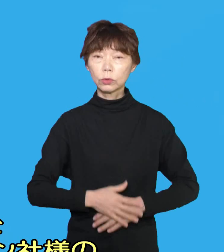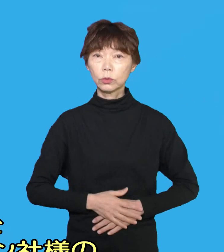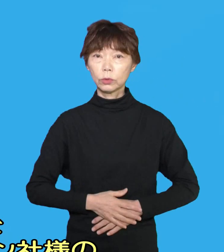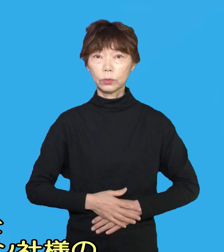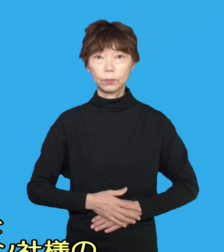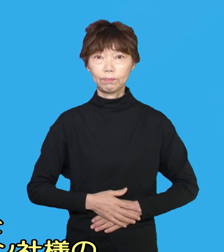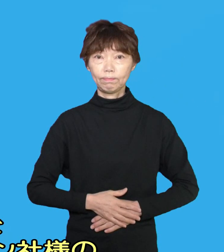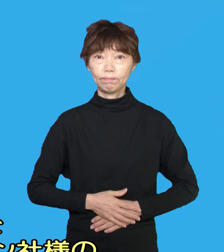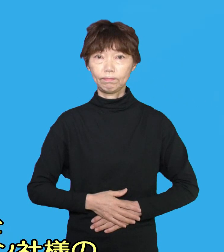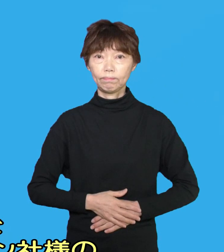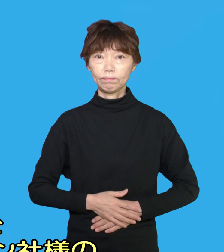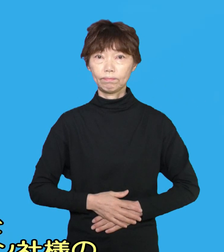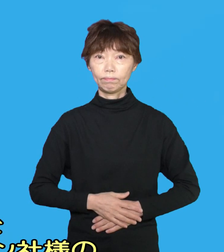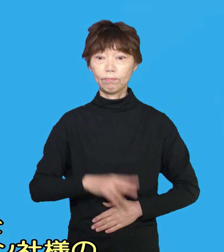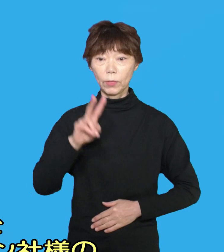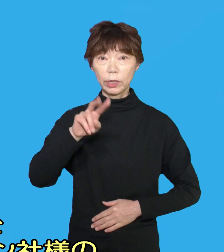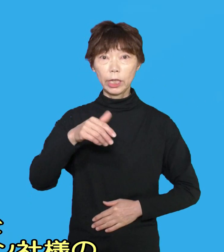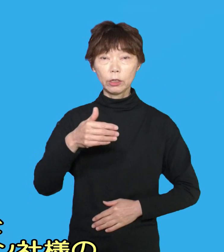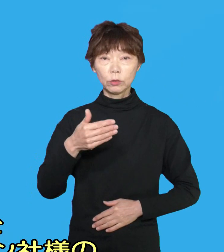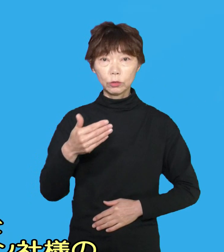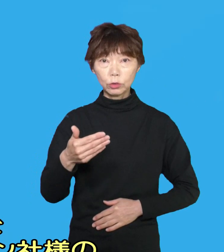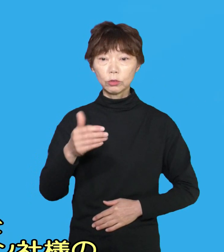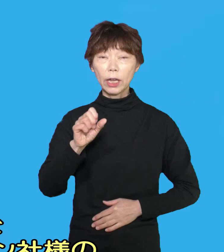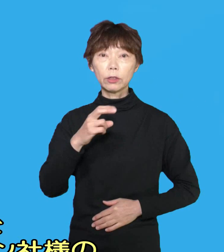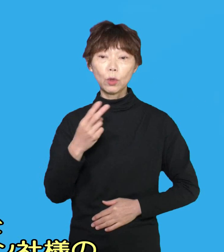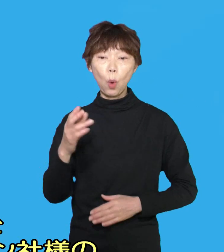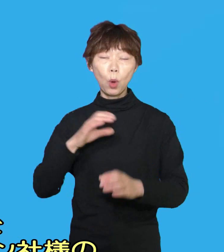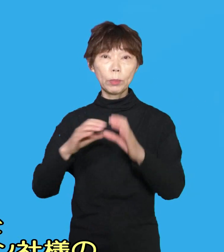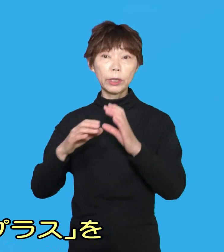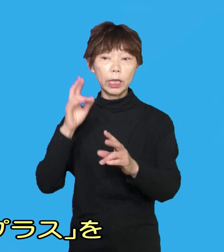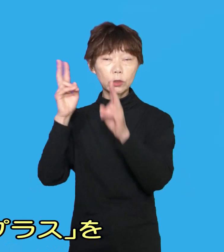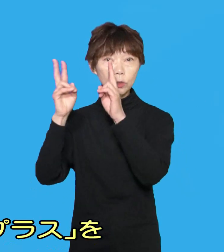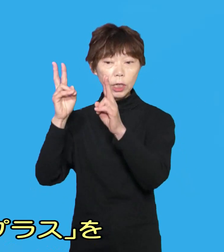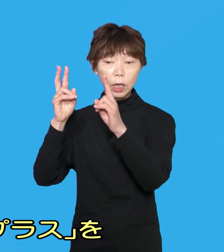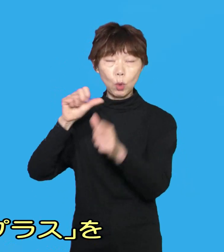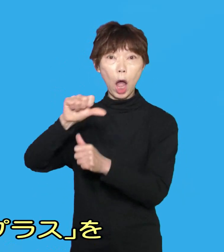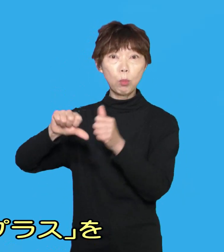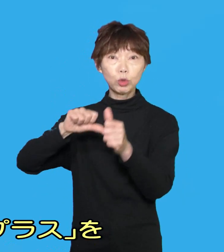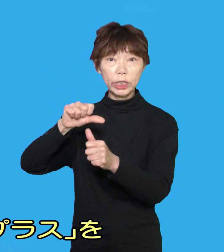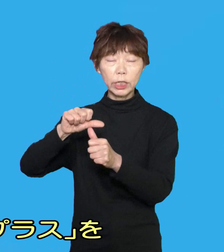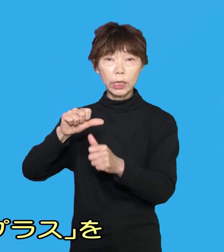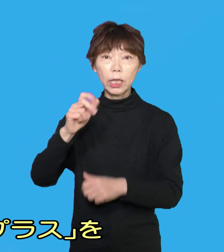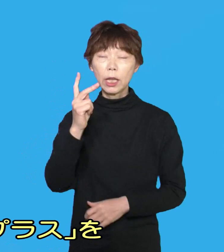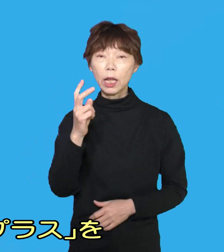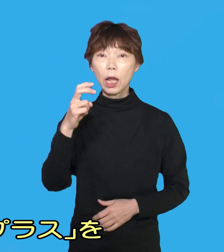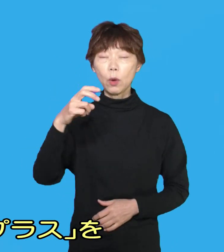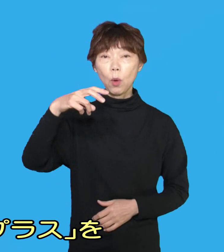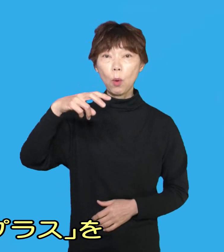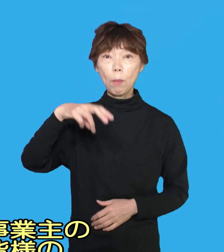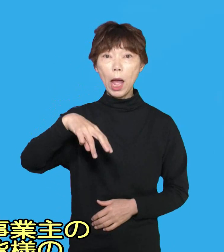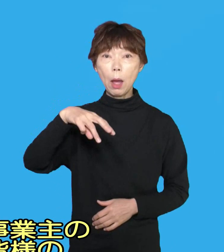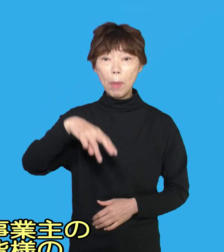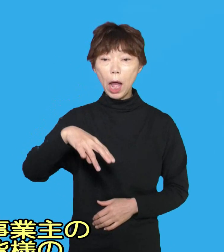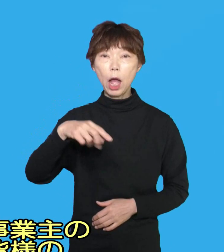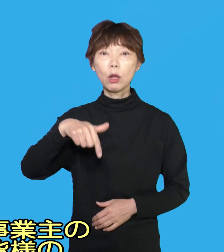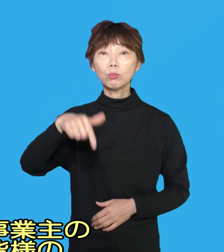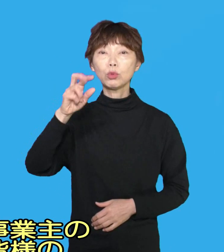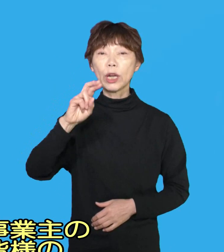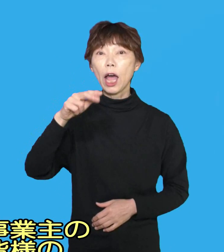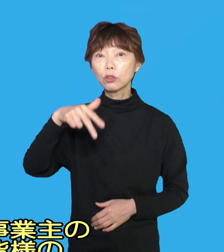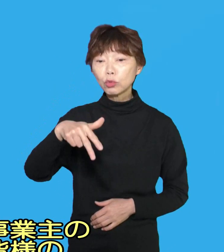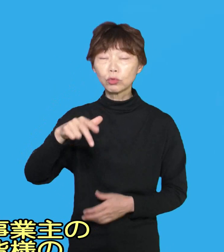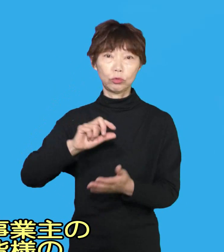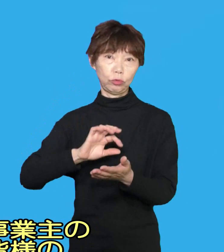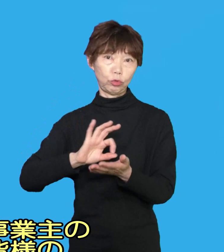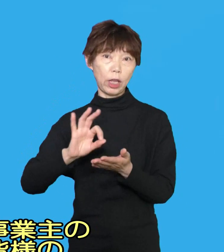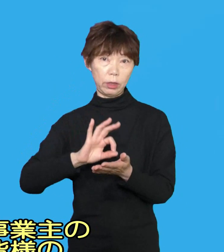このリンク&コミュニケーション社様のアプリカロママプラスを用いまして、事業者の皆さ